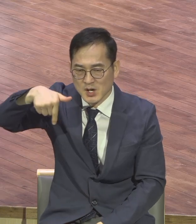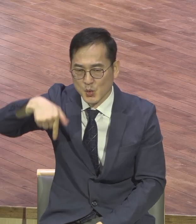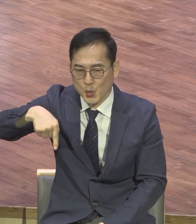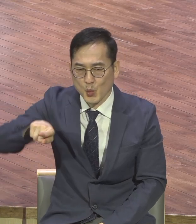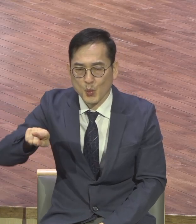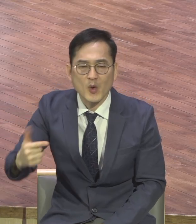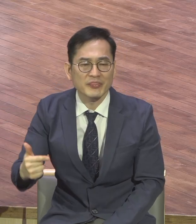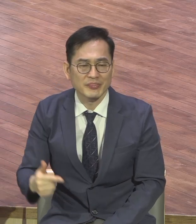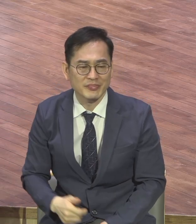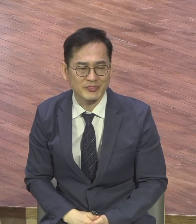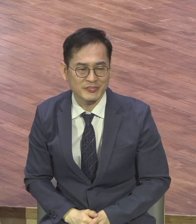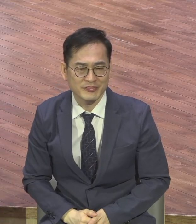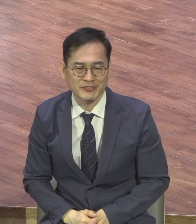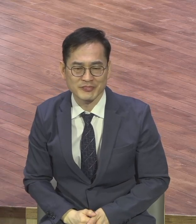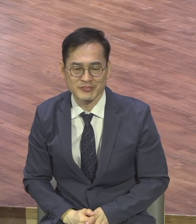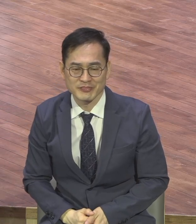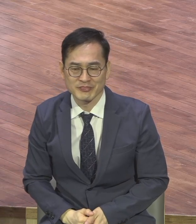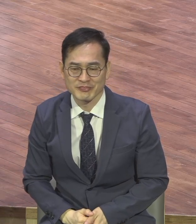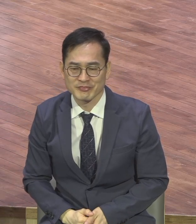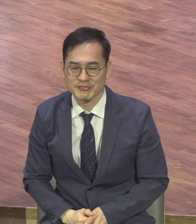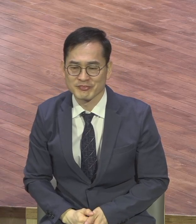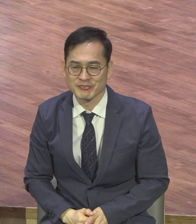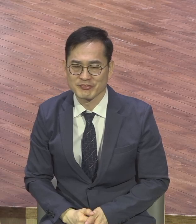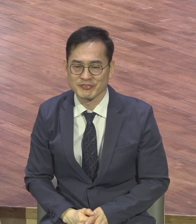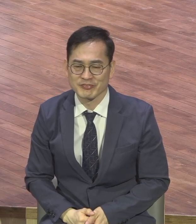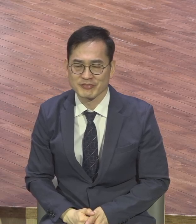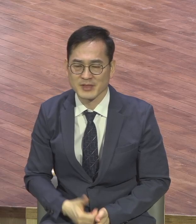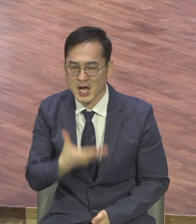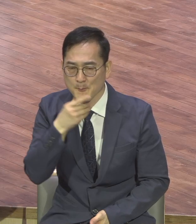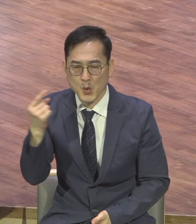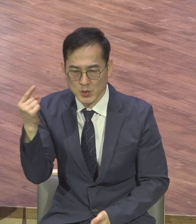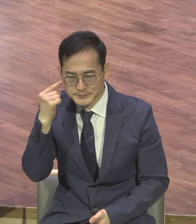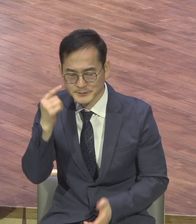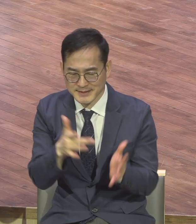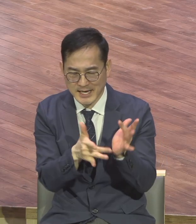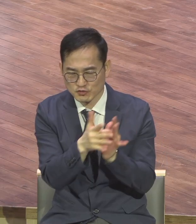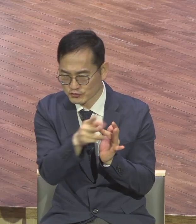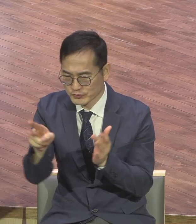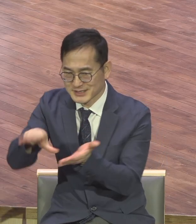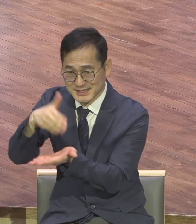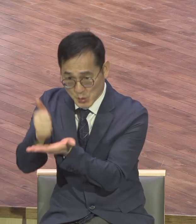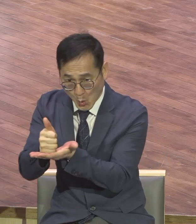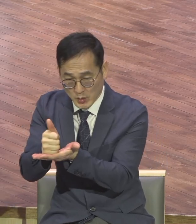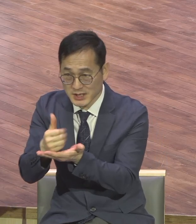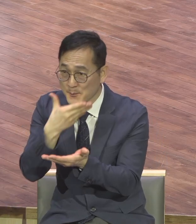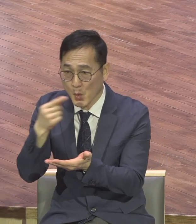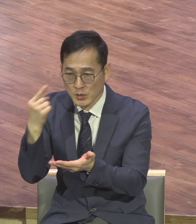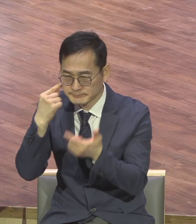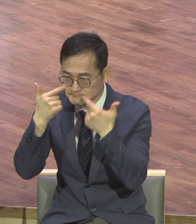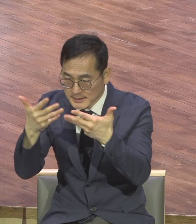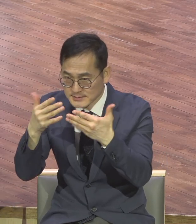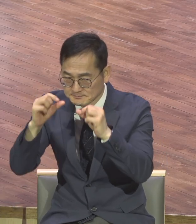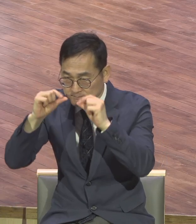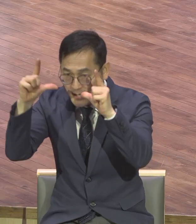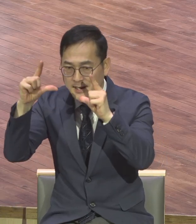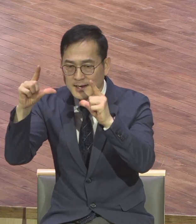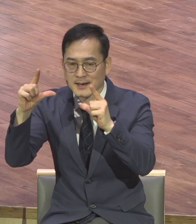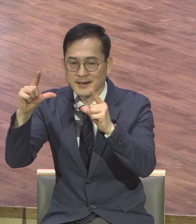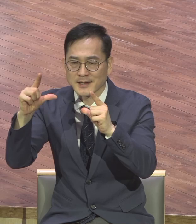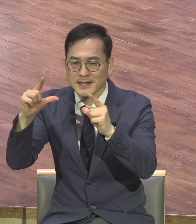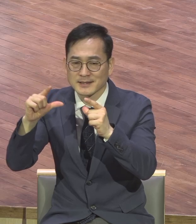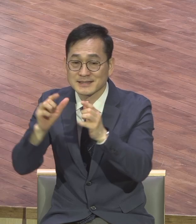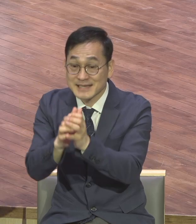정확히 우리는요, 우리가 살고 있는 시대에서 원색적 복음을 깨닫고 그야말로 우리를 특정해서 이 미션을